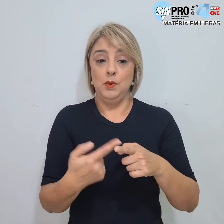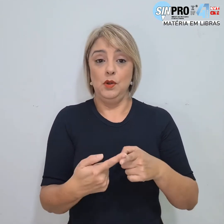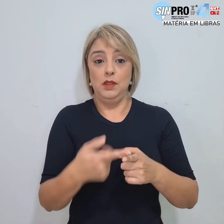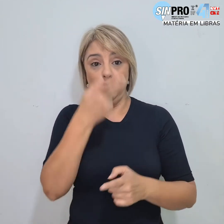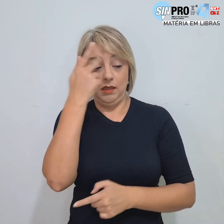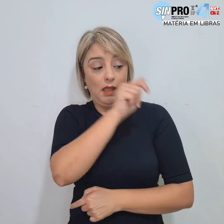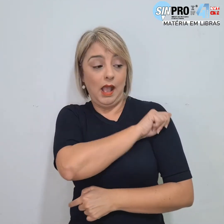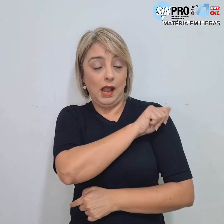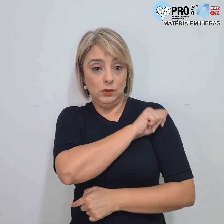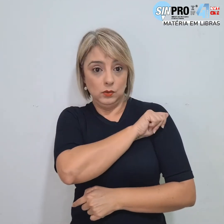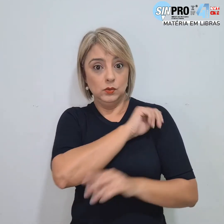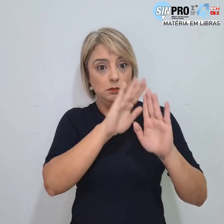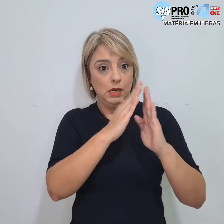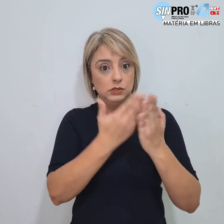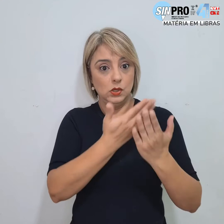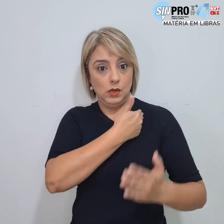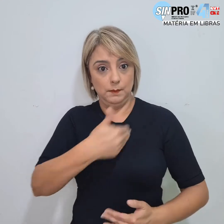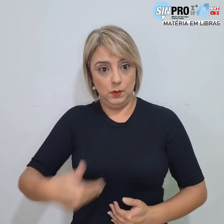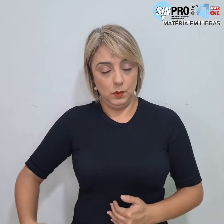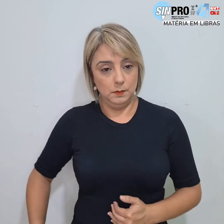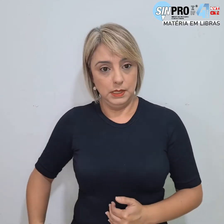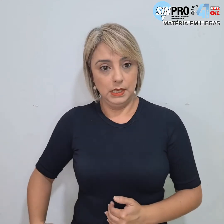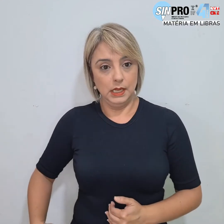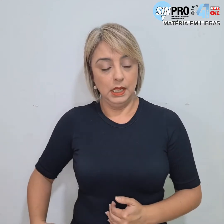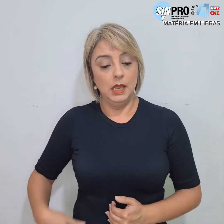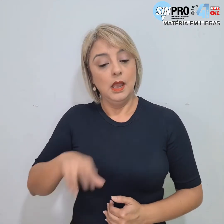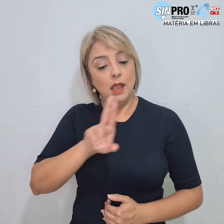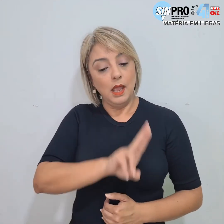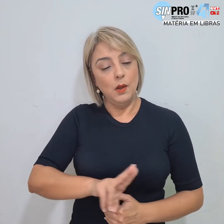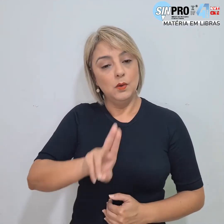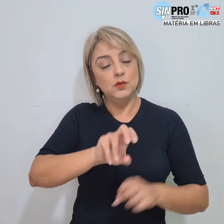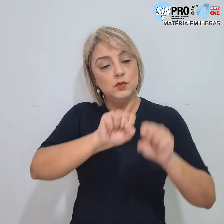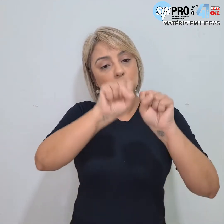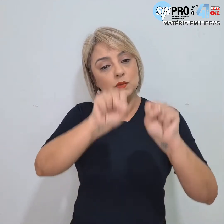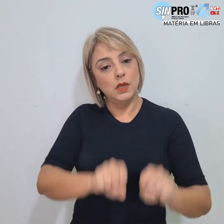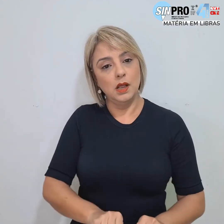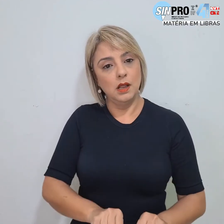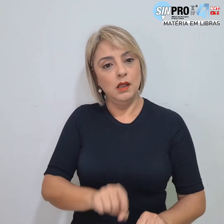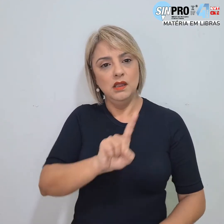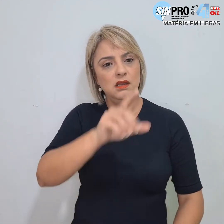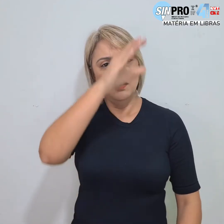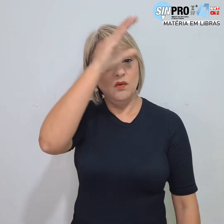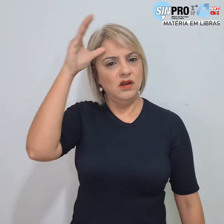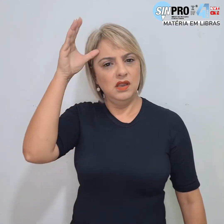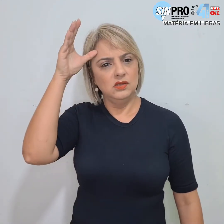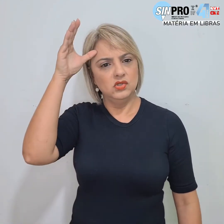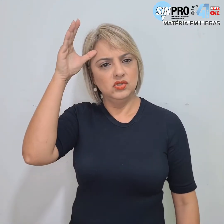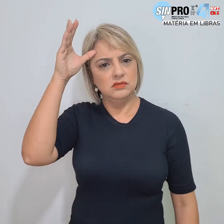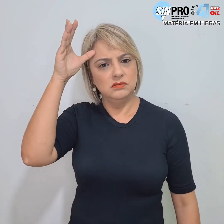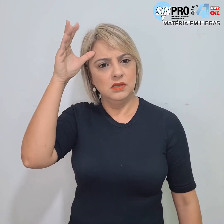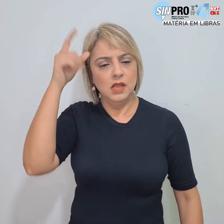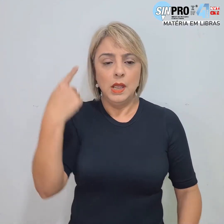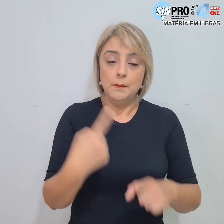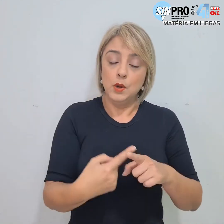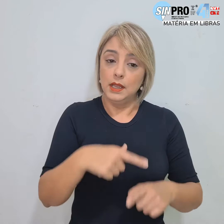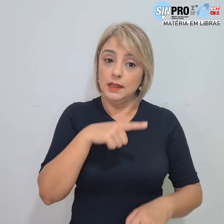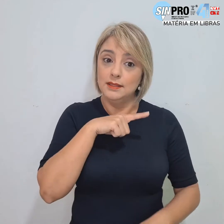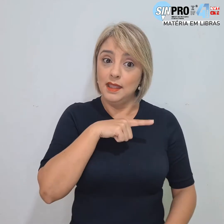estudante para a escola pública é um usuário do sistema e não um cliente, porque quem tem cliente